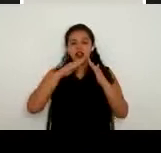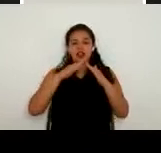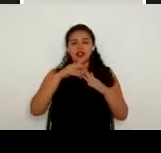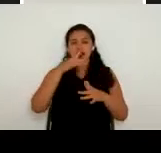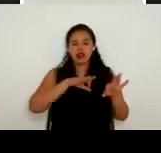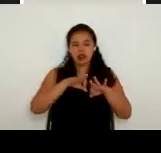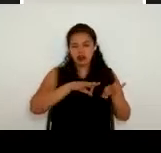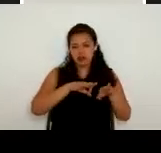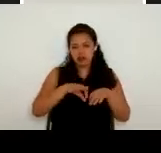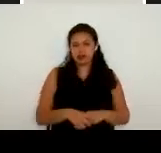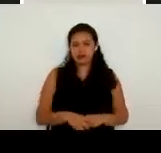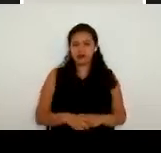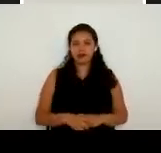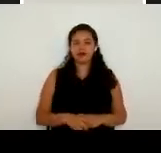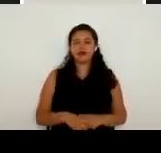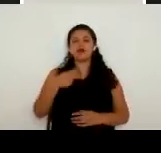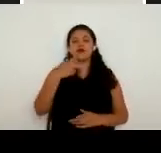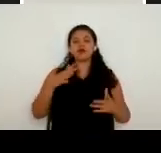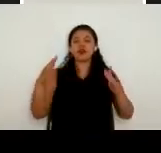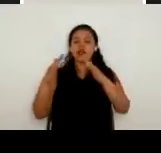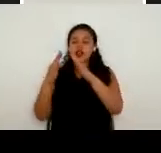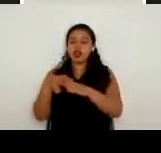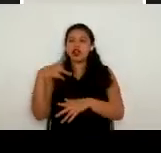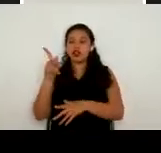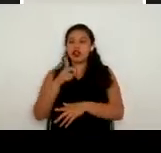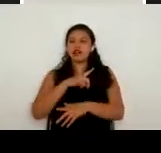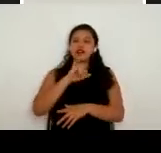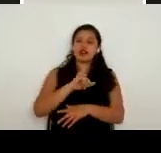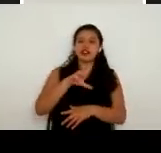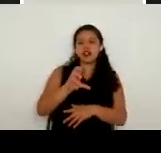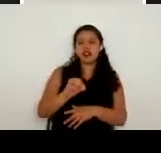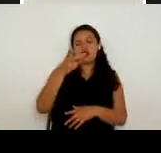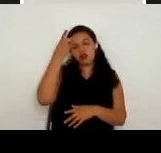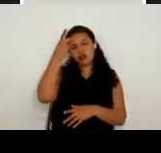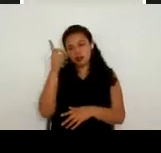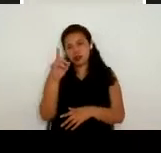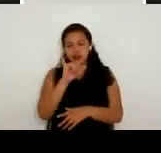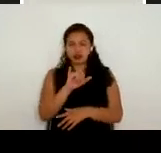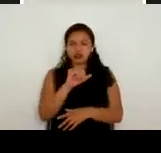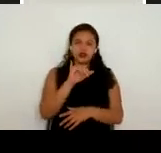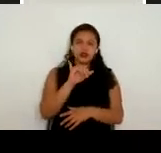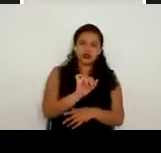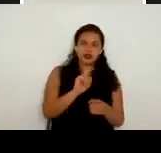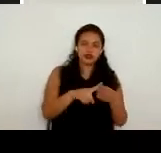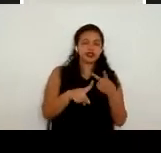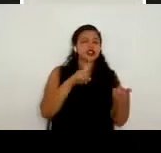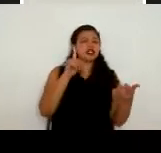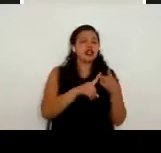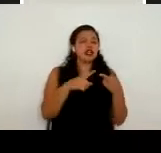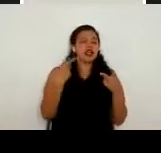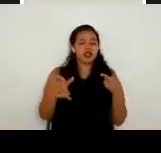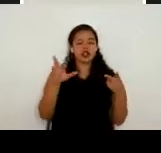es importante saber la pertenencia y pertenece a las personas de su